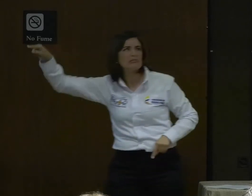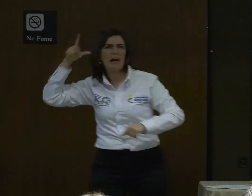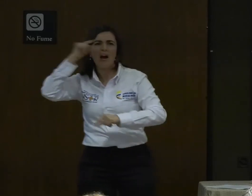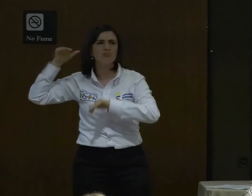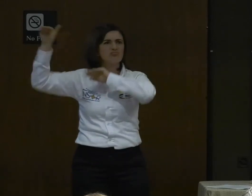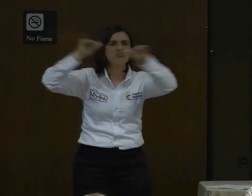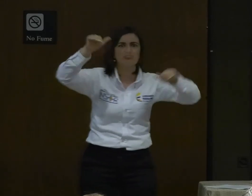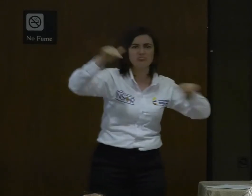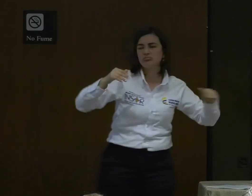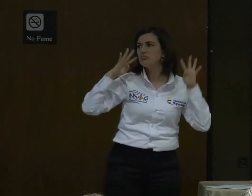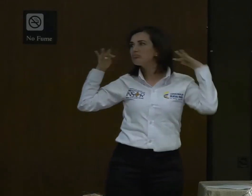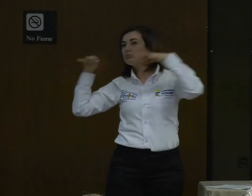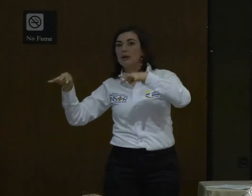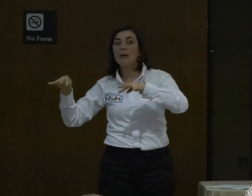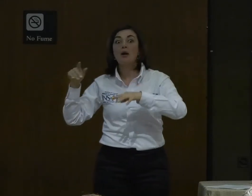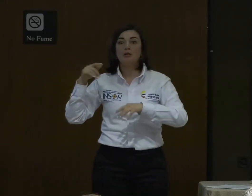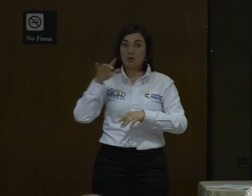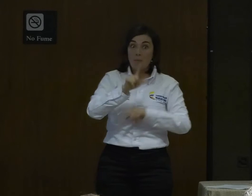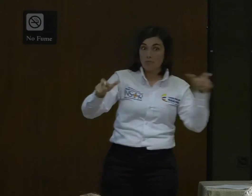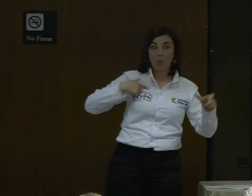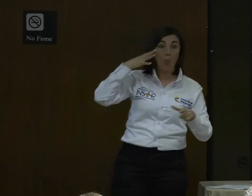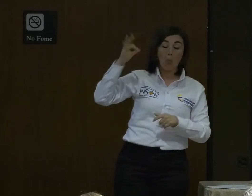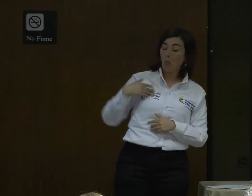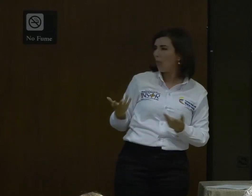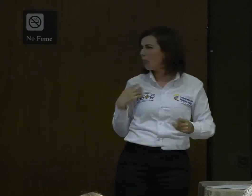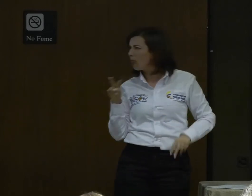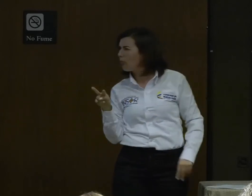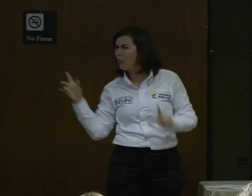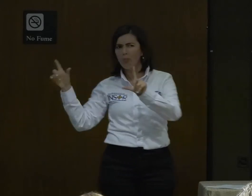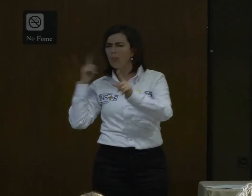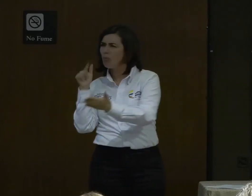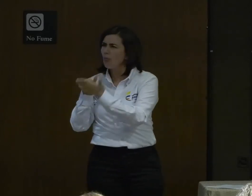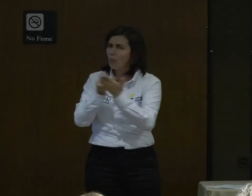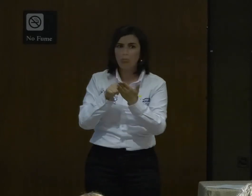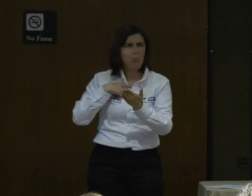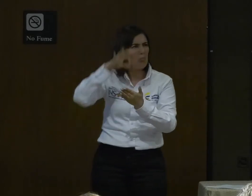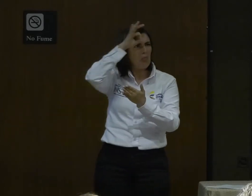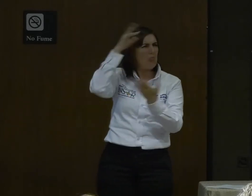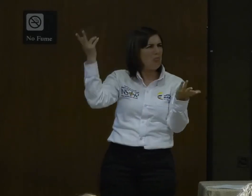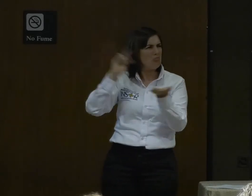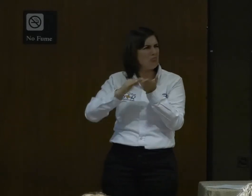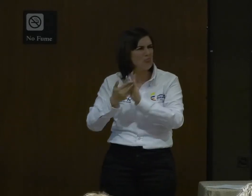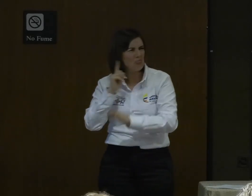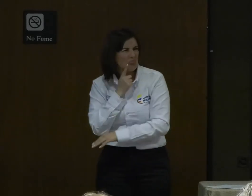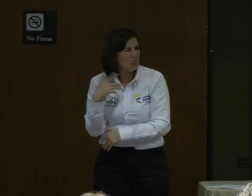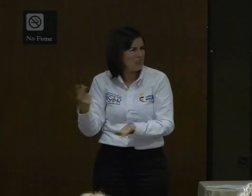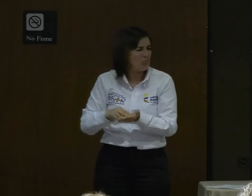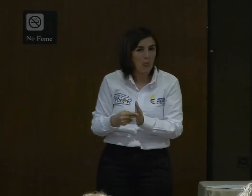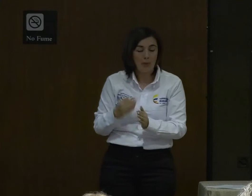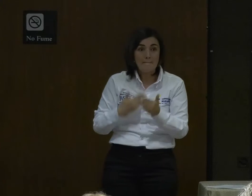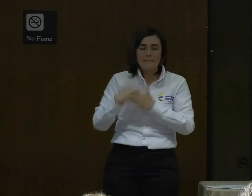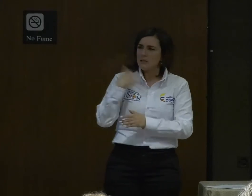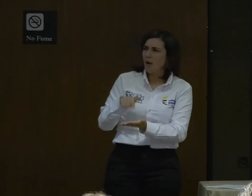Entonces, las personas oyentes, muchas personas oyentes que no sabían a lo mejor nada de la comunidad